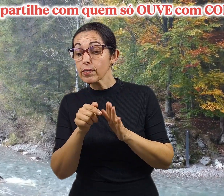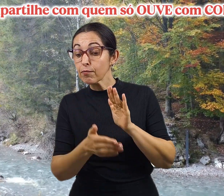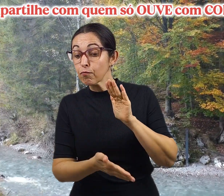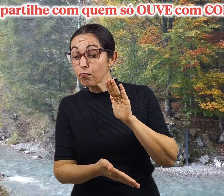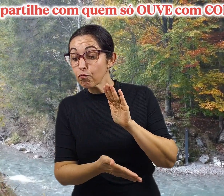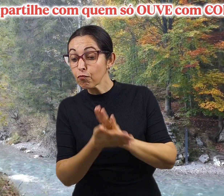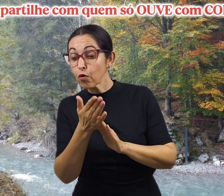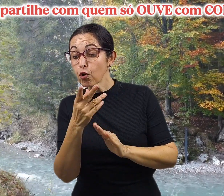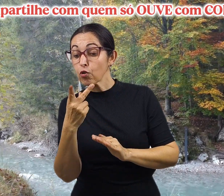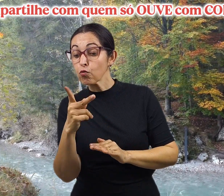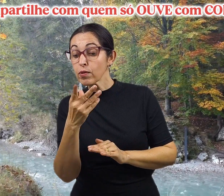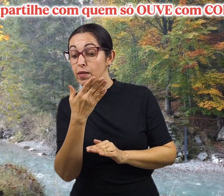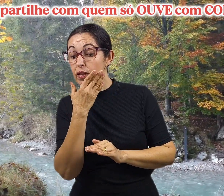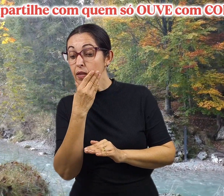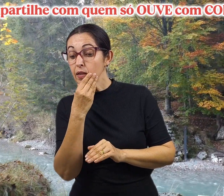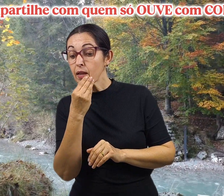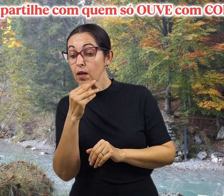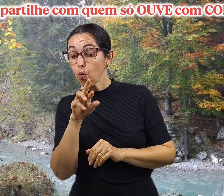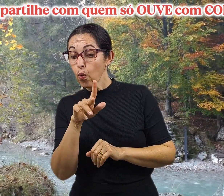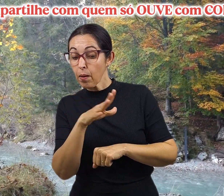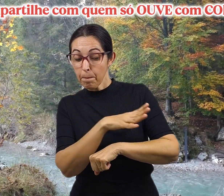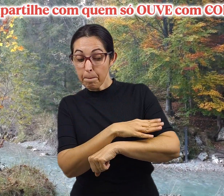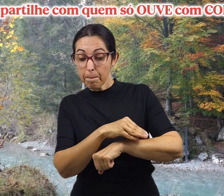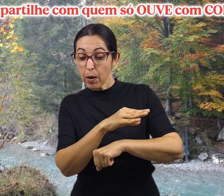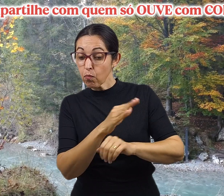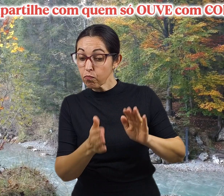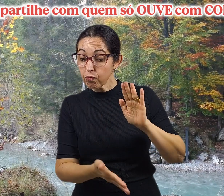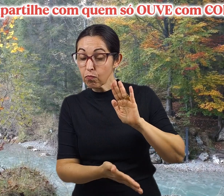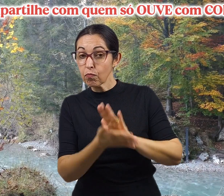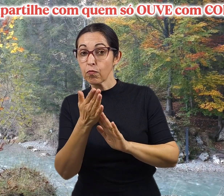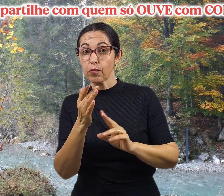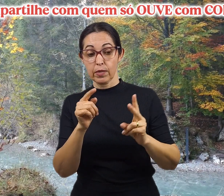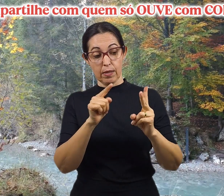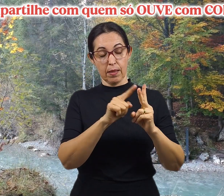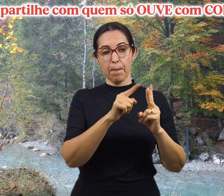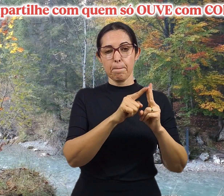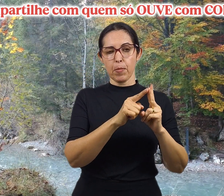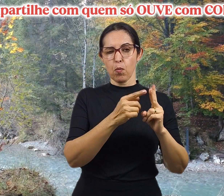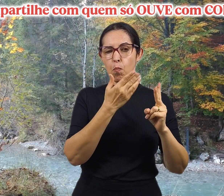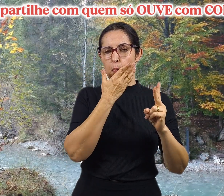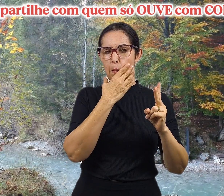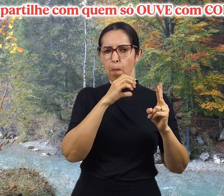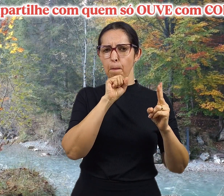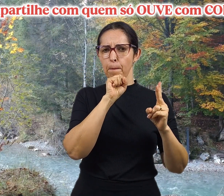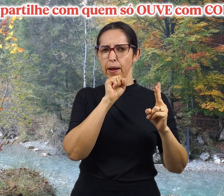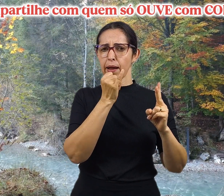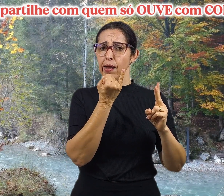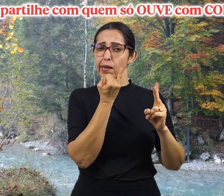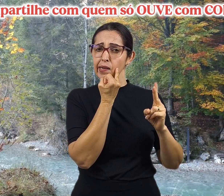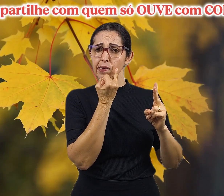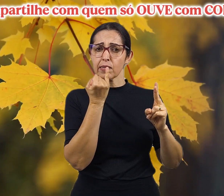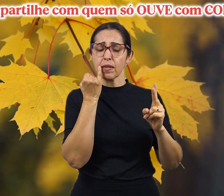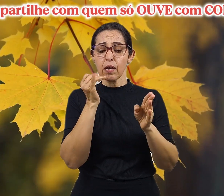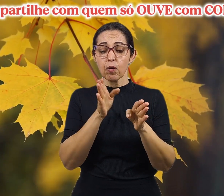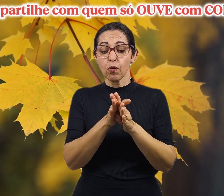conselho. O segundo, de seu pai, Isaac: vai e encontra para ti uma